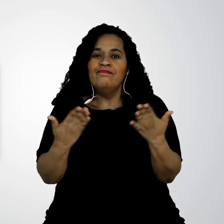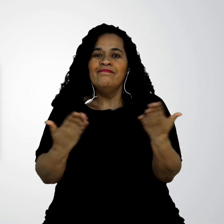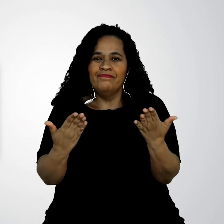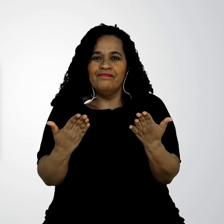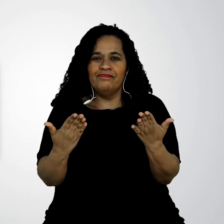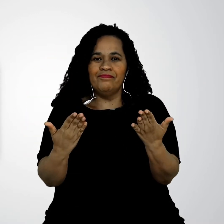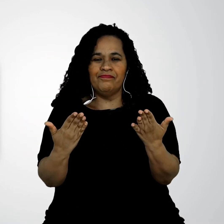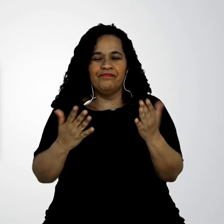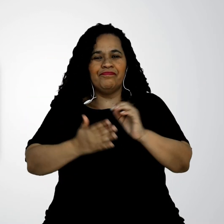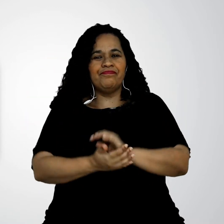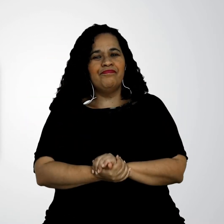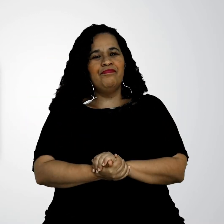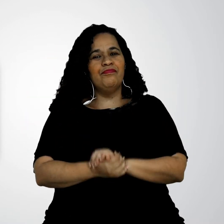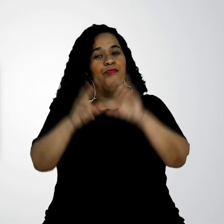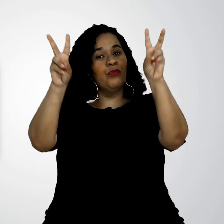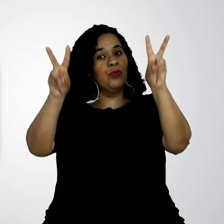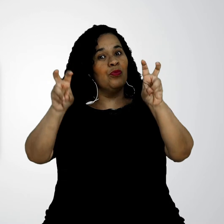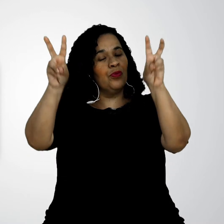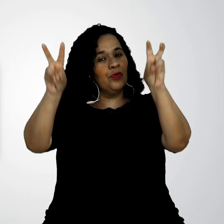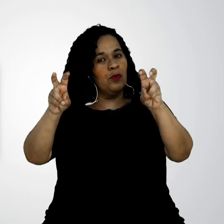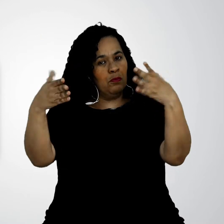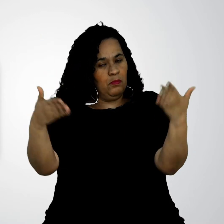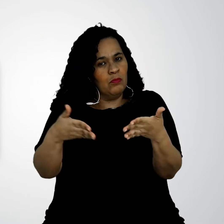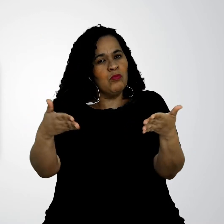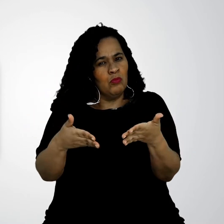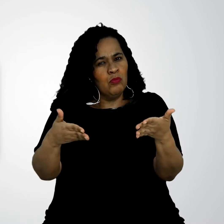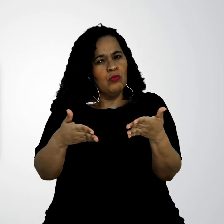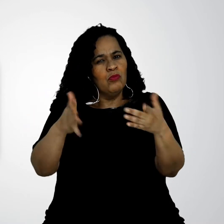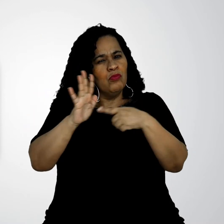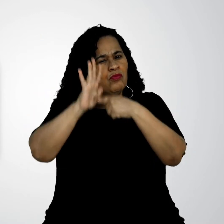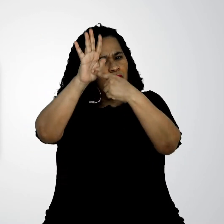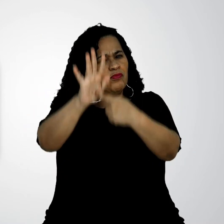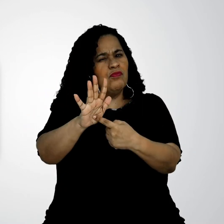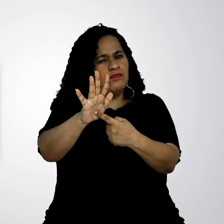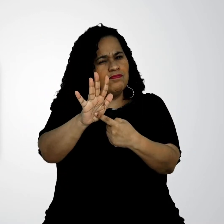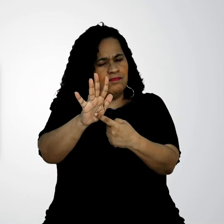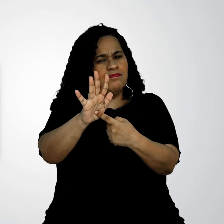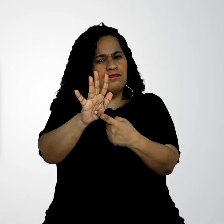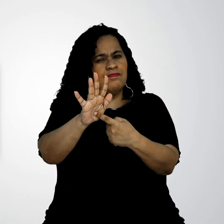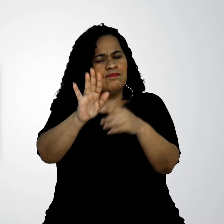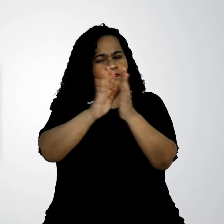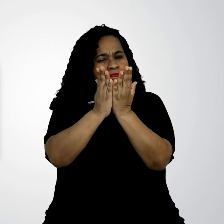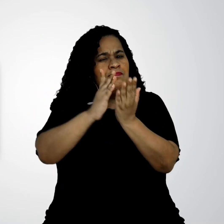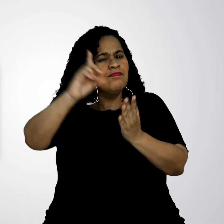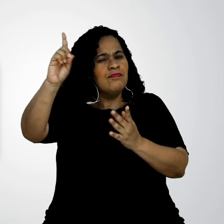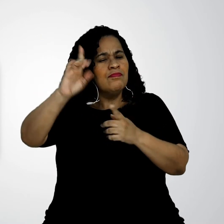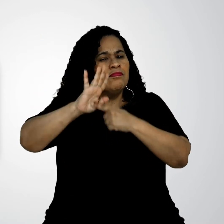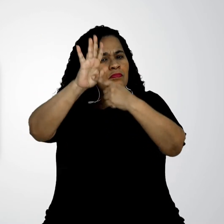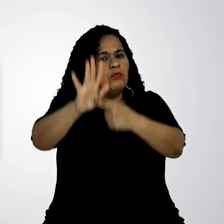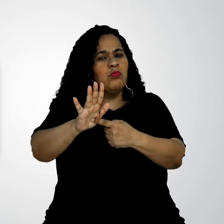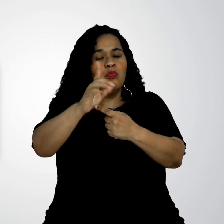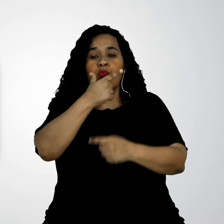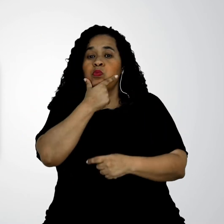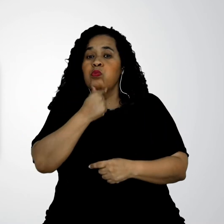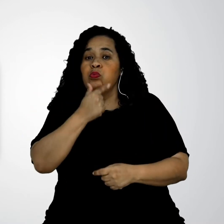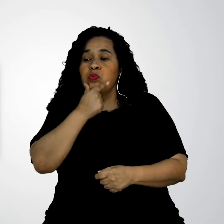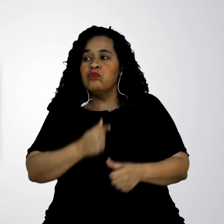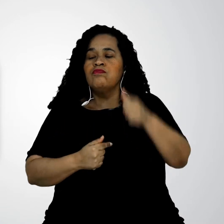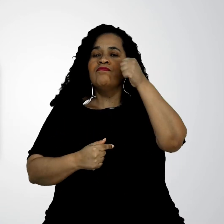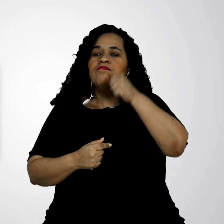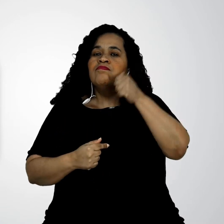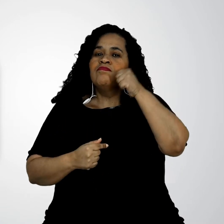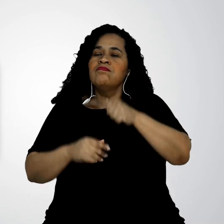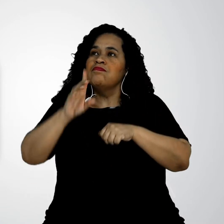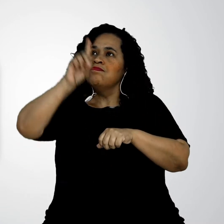hoje nós vamos conversar um pouquinho sobre uma afirmação da Escritura. Homem e mulher os